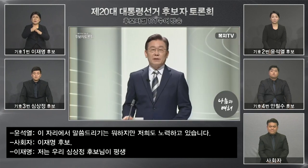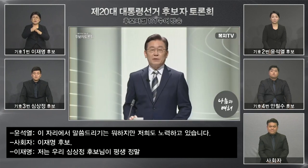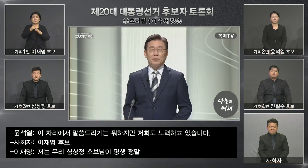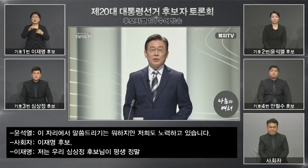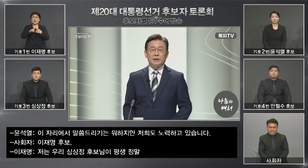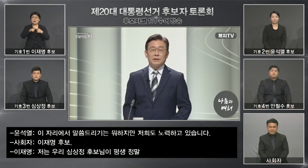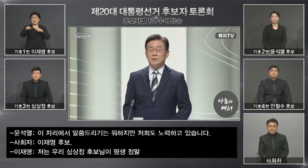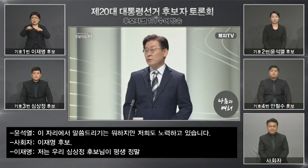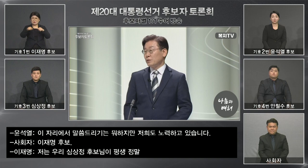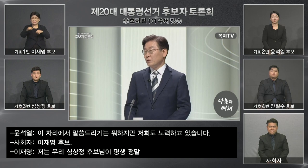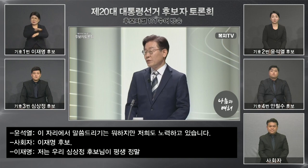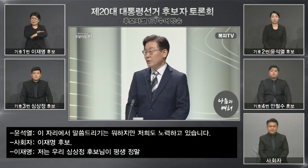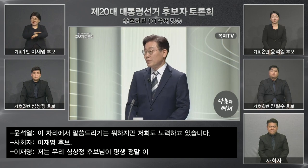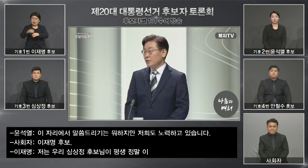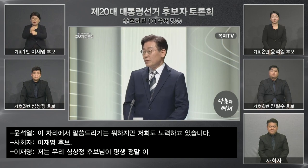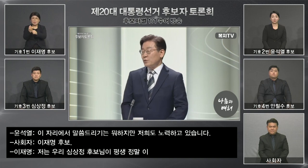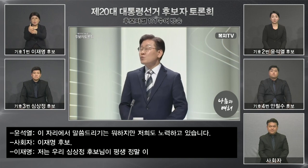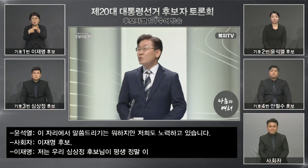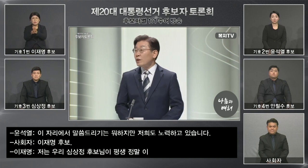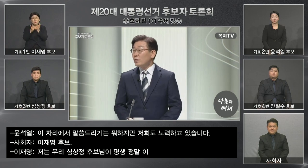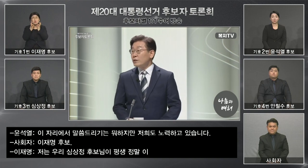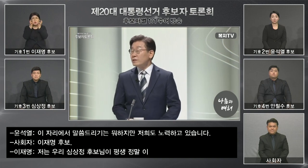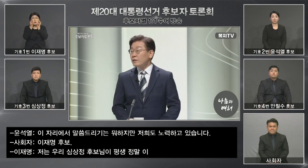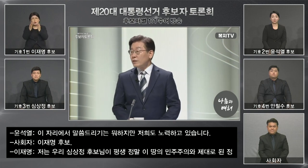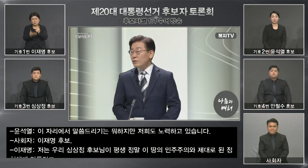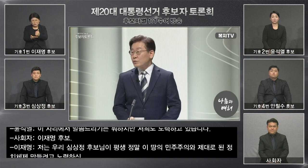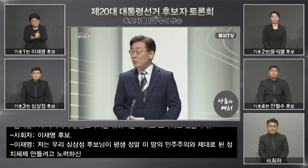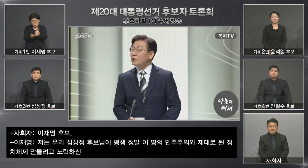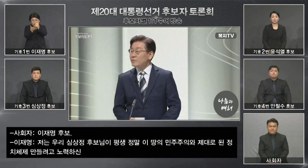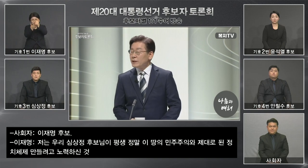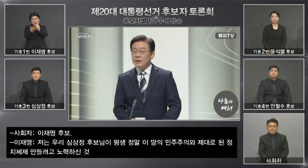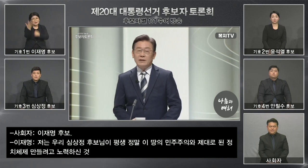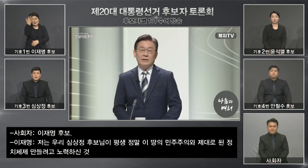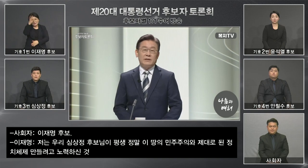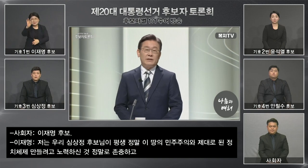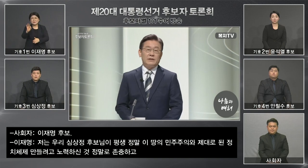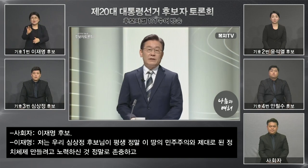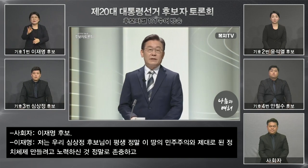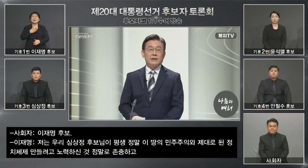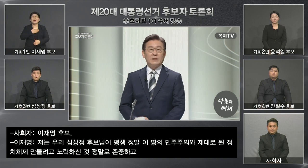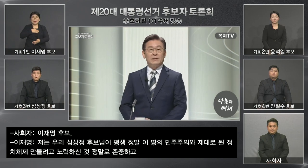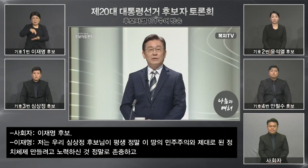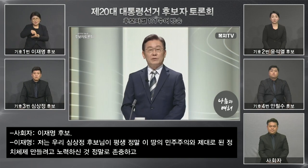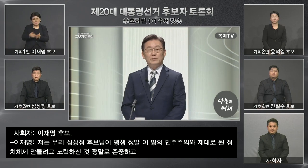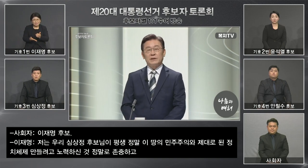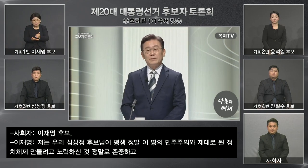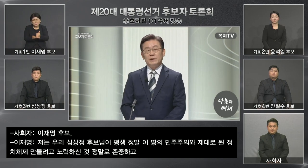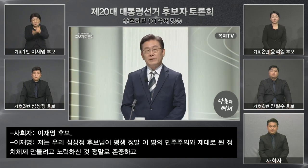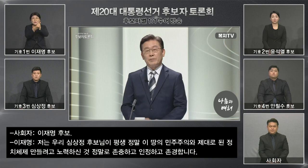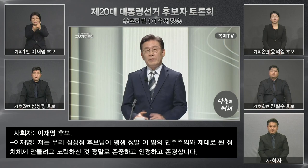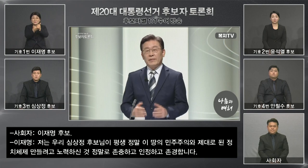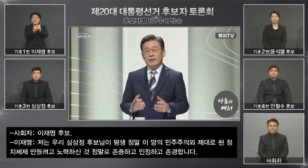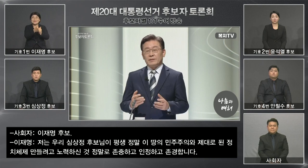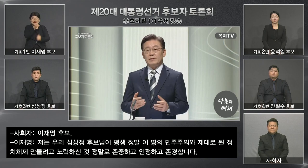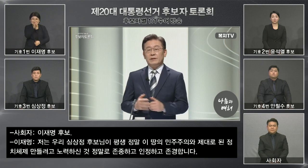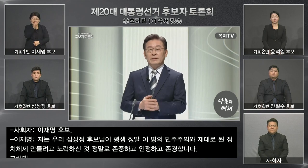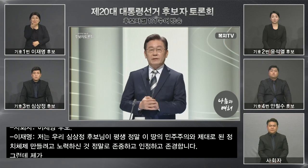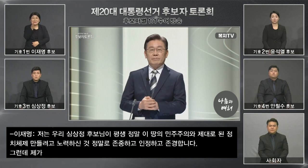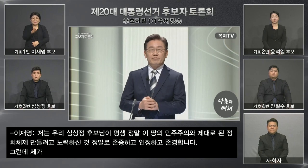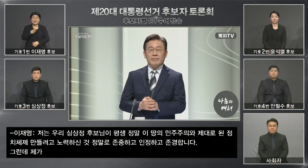정치체제 만들려고 노력하신 건 정말로 존중하고 인정하고 존경합니다. 그런데 제가 드리고 싶은 말씀은